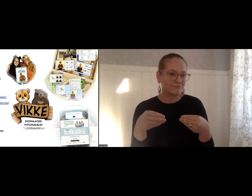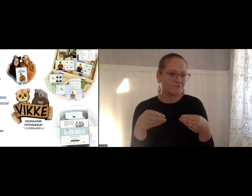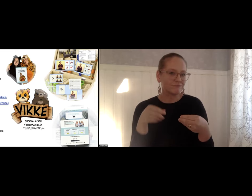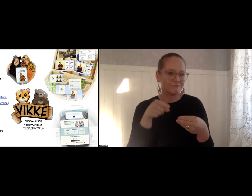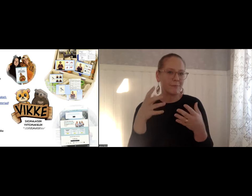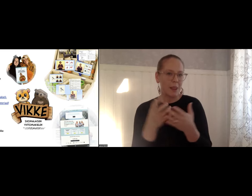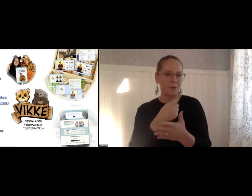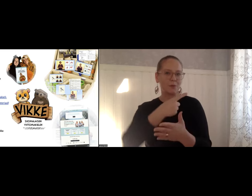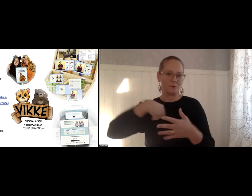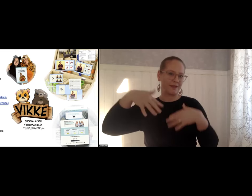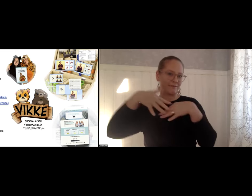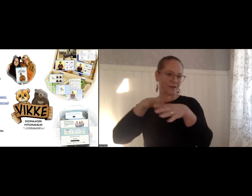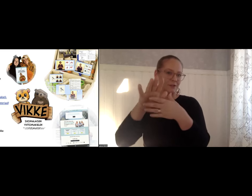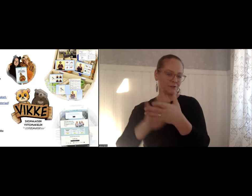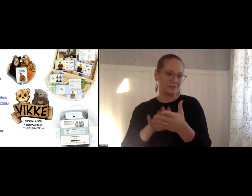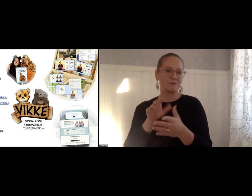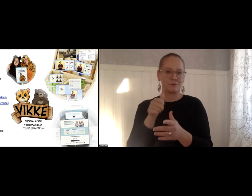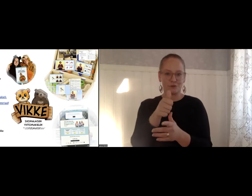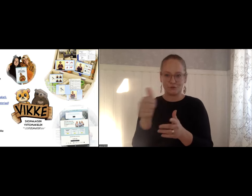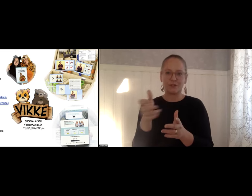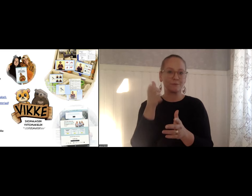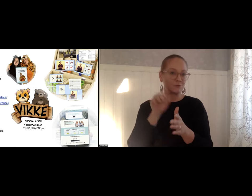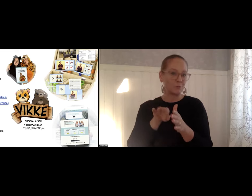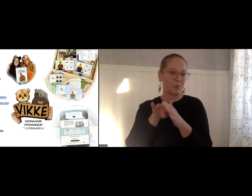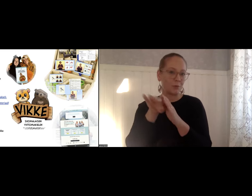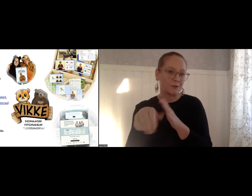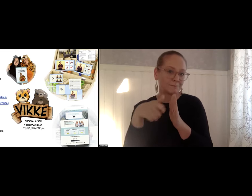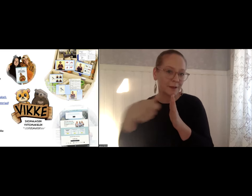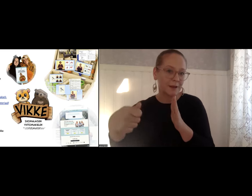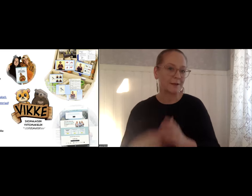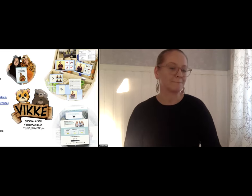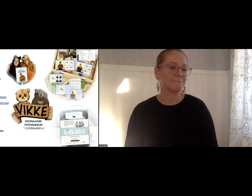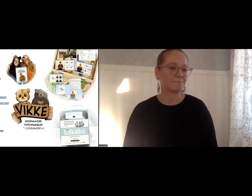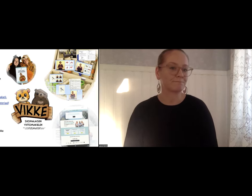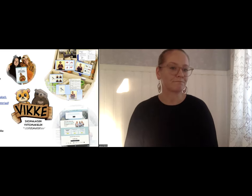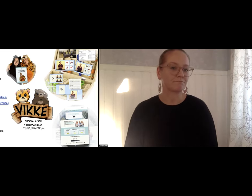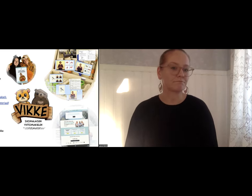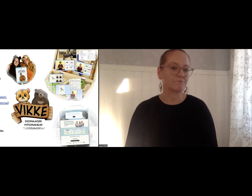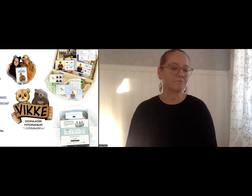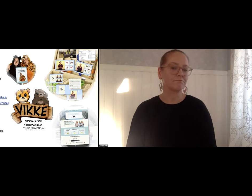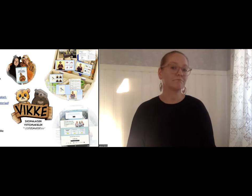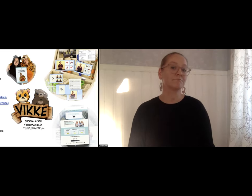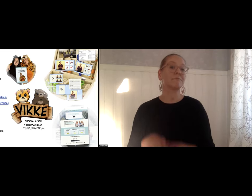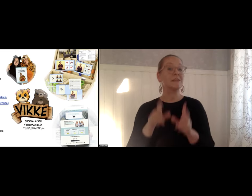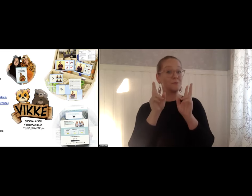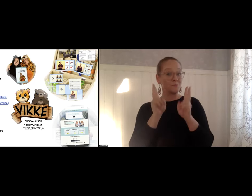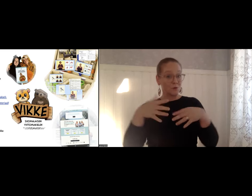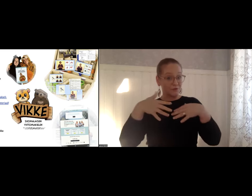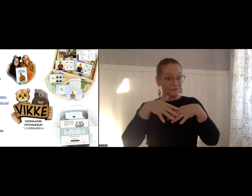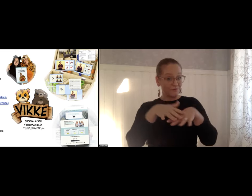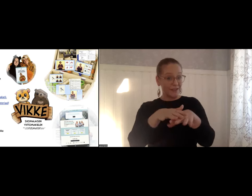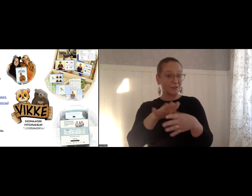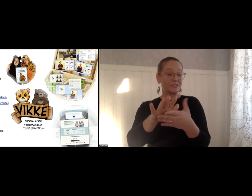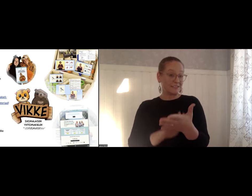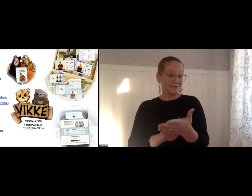viittomakielistä puuhavihkoa, jotka löytyvät myös meidän verkkosivuilta ja ne on sieltä tulostettavissa.